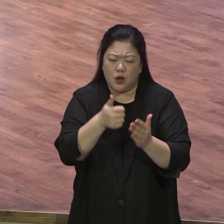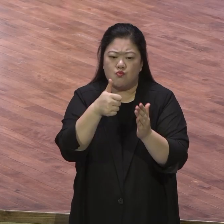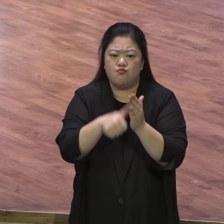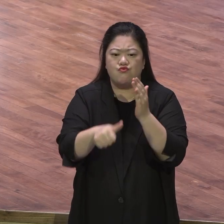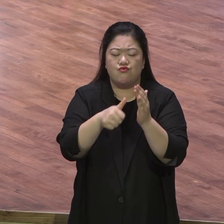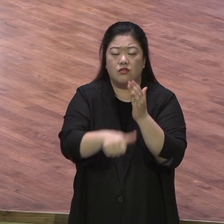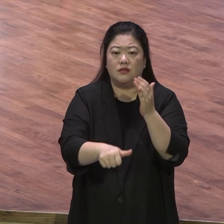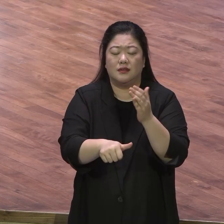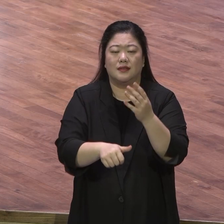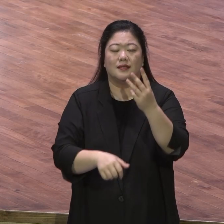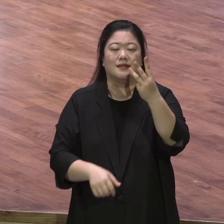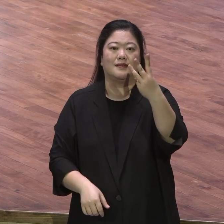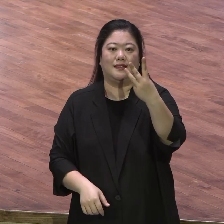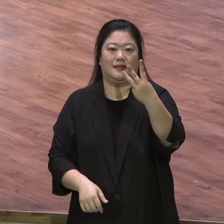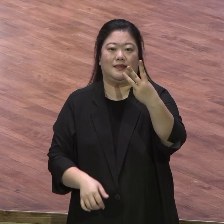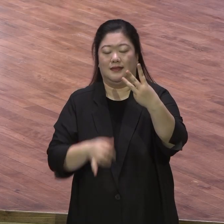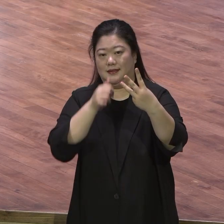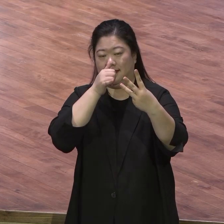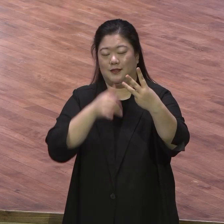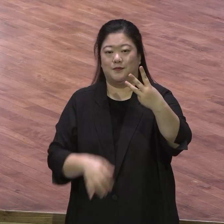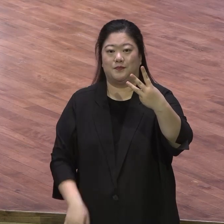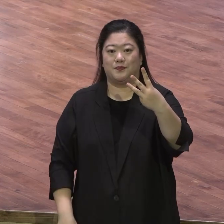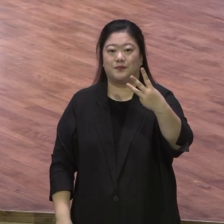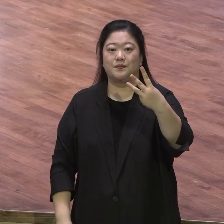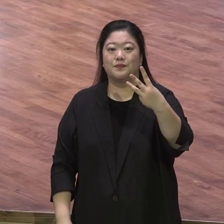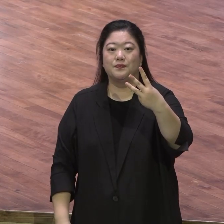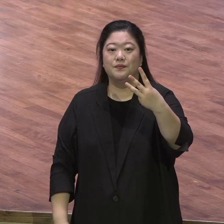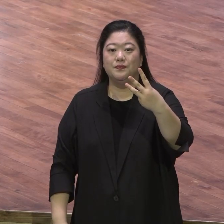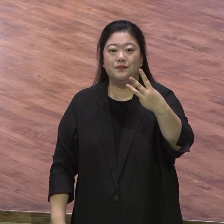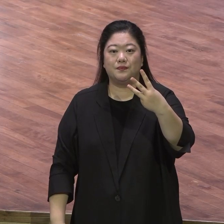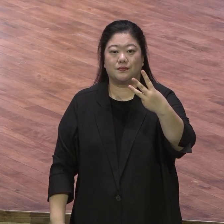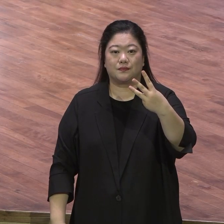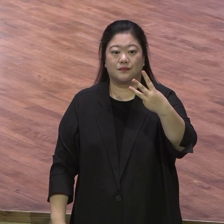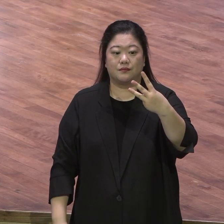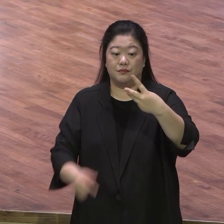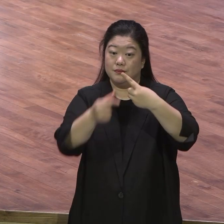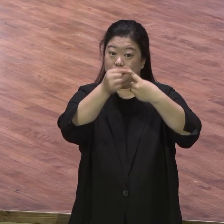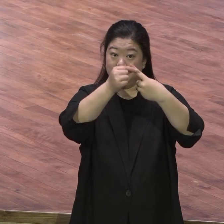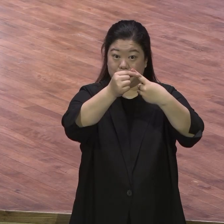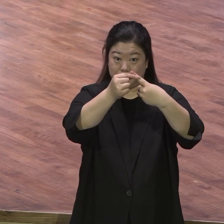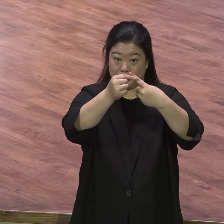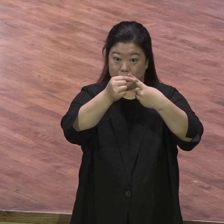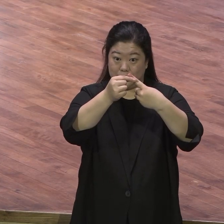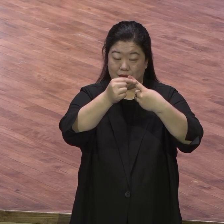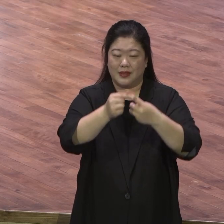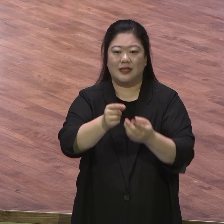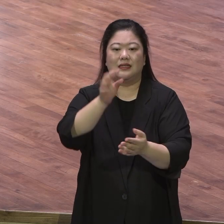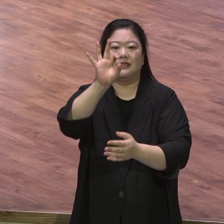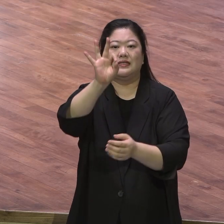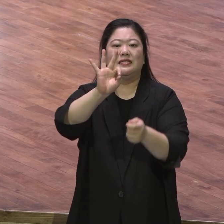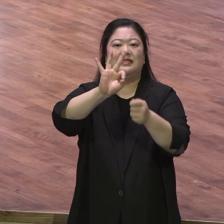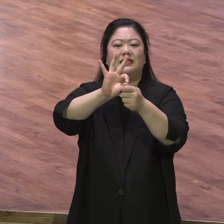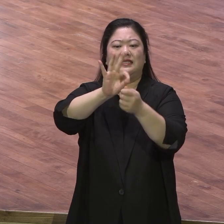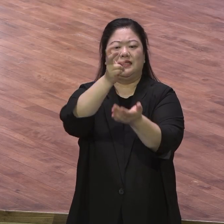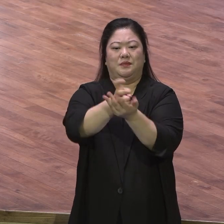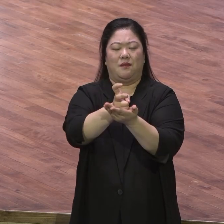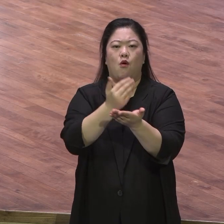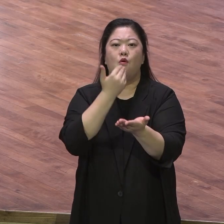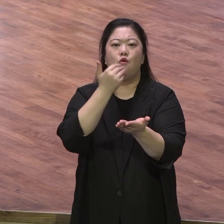상징물이 그 속에 들어있었어요. 세 가지. 하나는 뭐냐? 식계명이야. 하나님이 직접